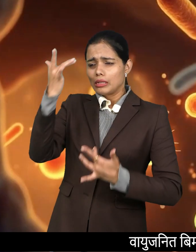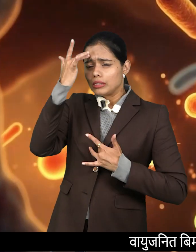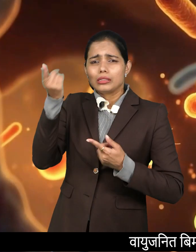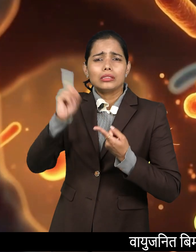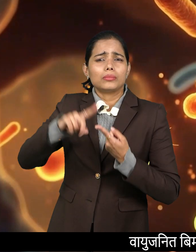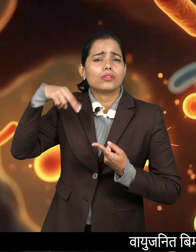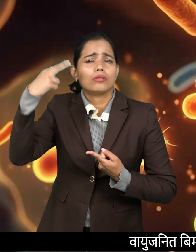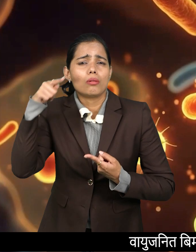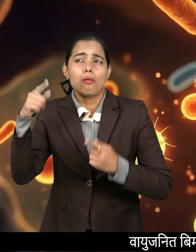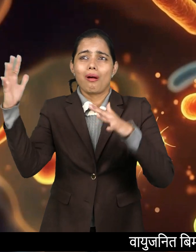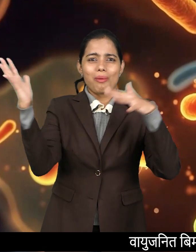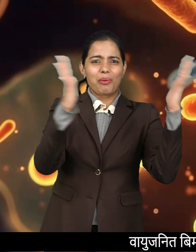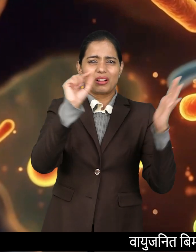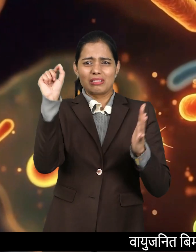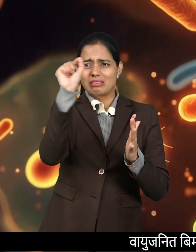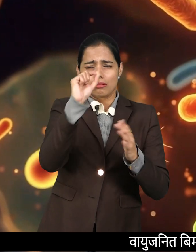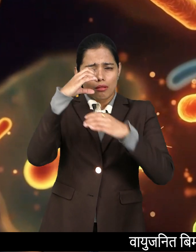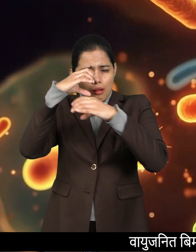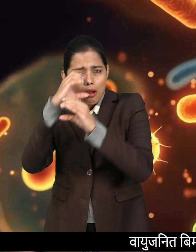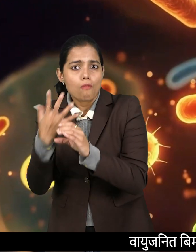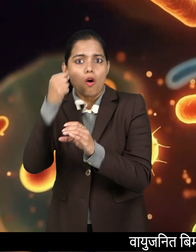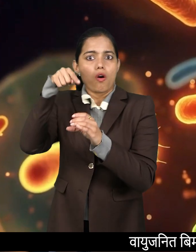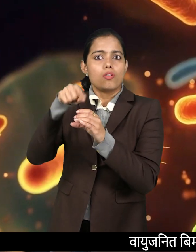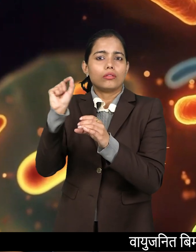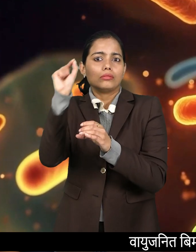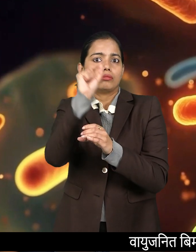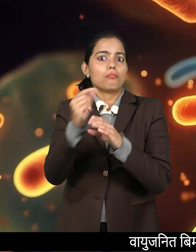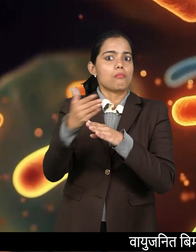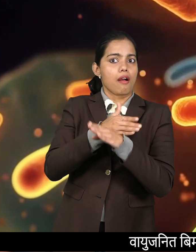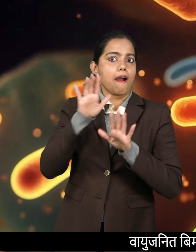वायु जनित बीमारी हवा में मौजूद सूक्ष्म जीवों से होती है।